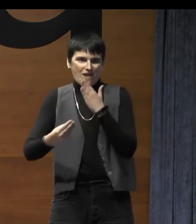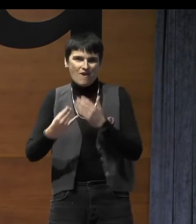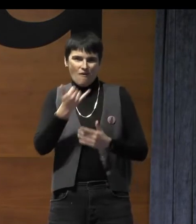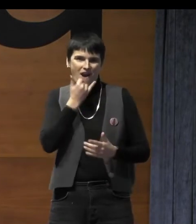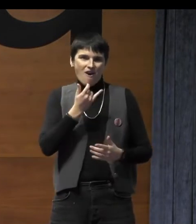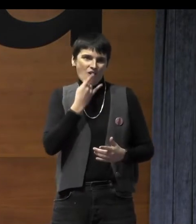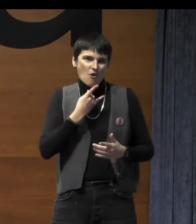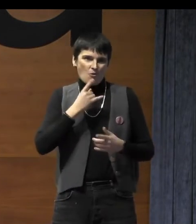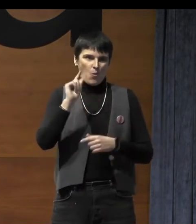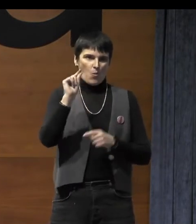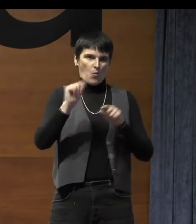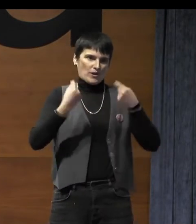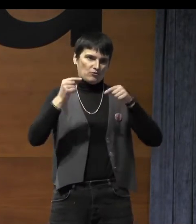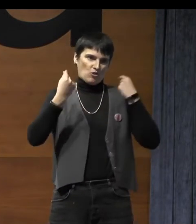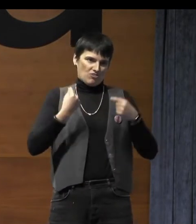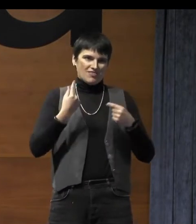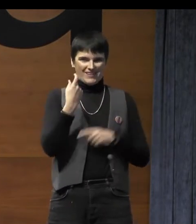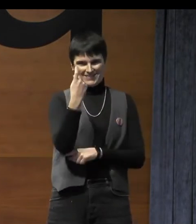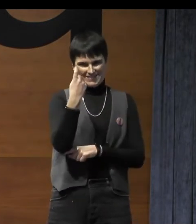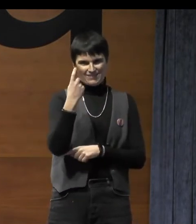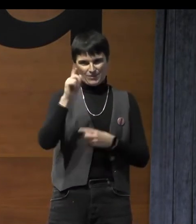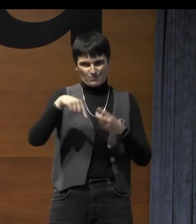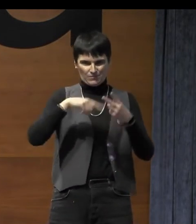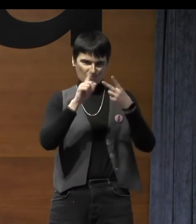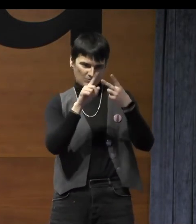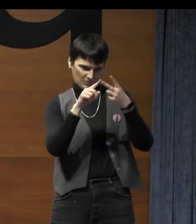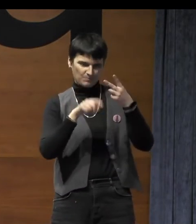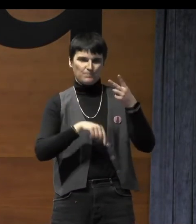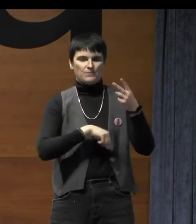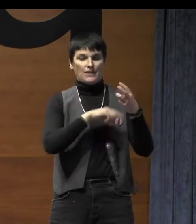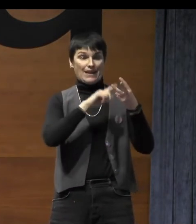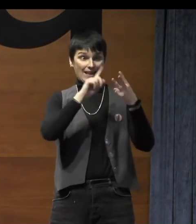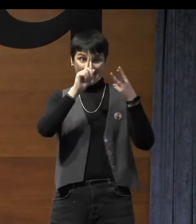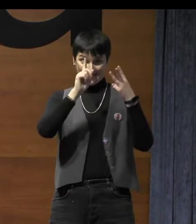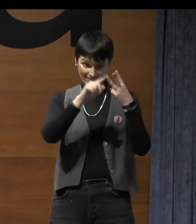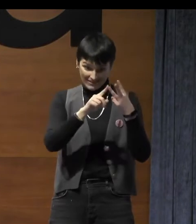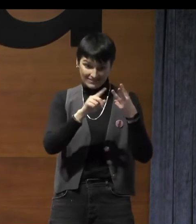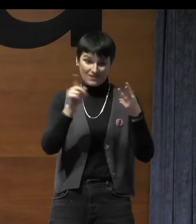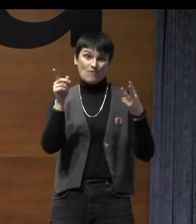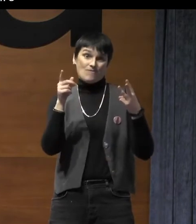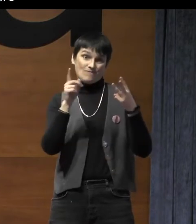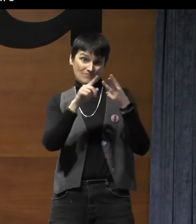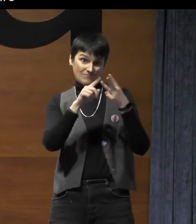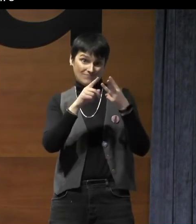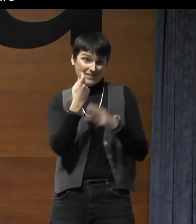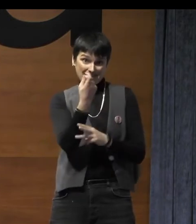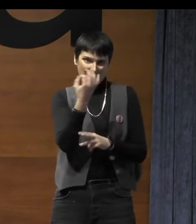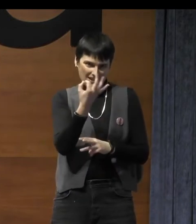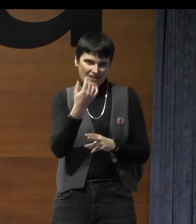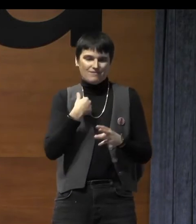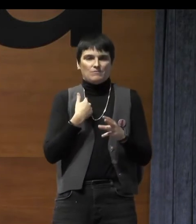También les interesaba poder corregir esos errores que quizás